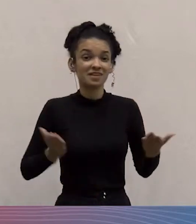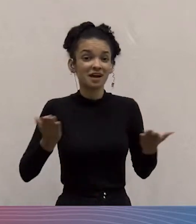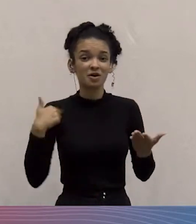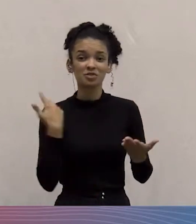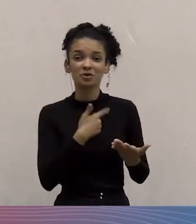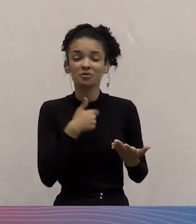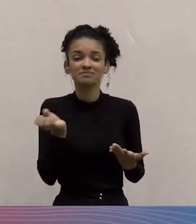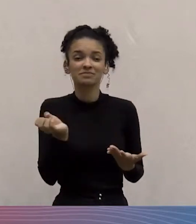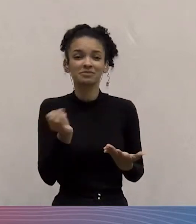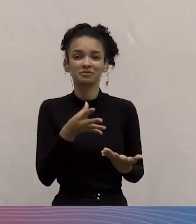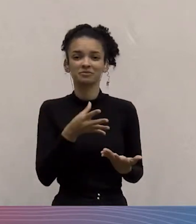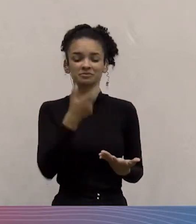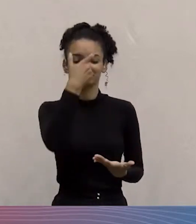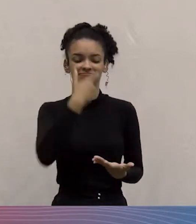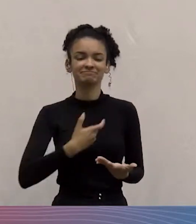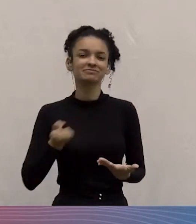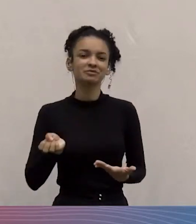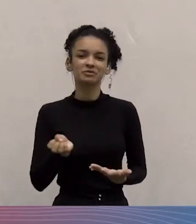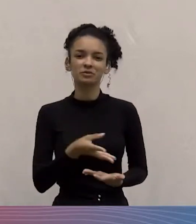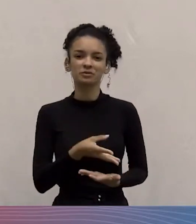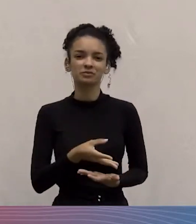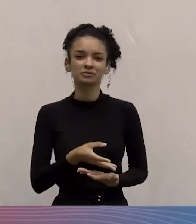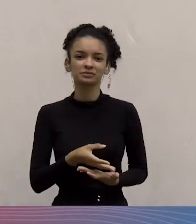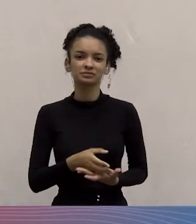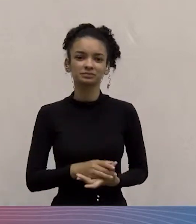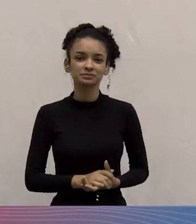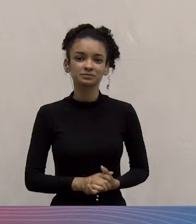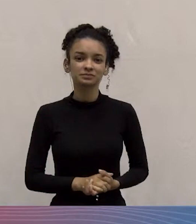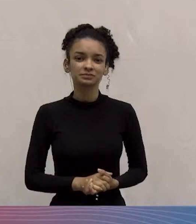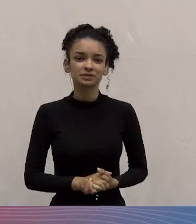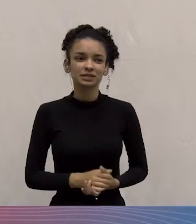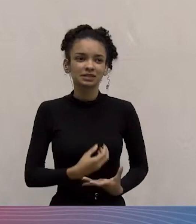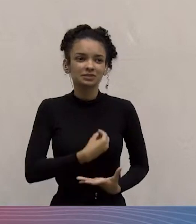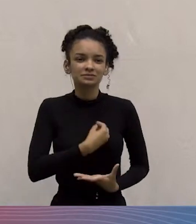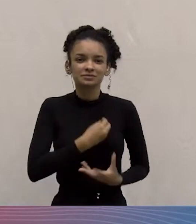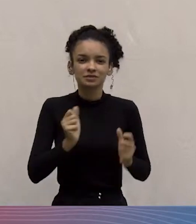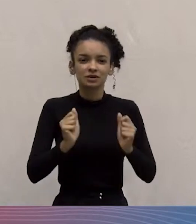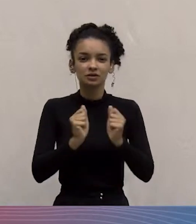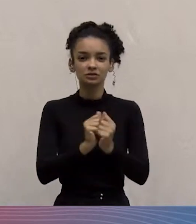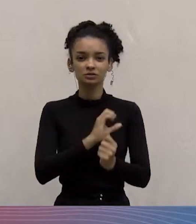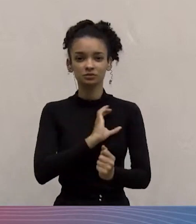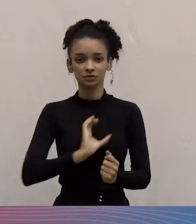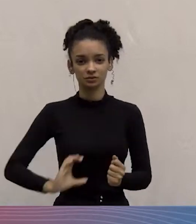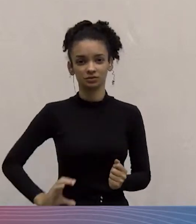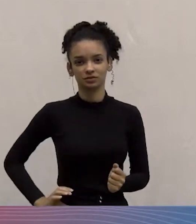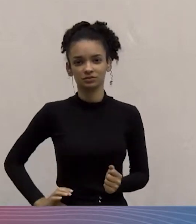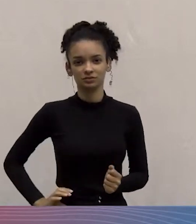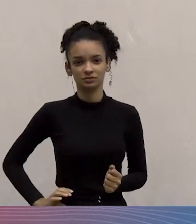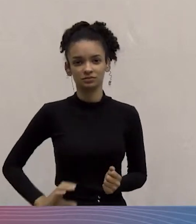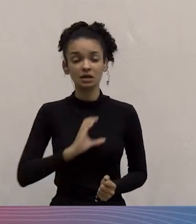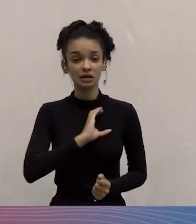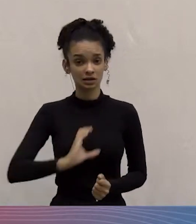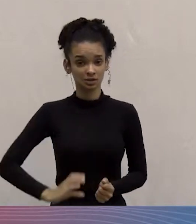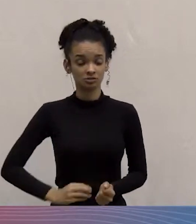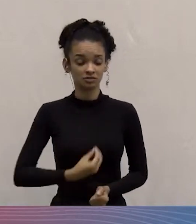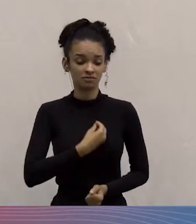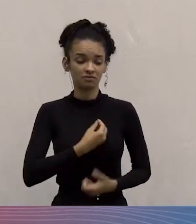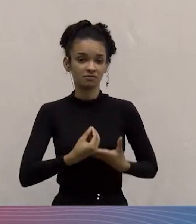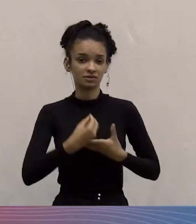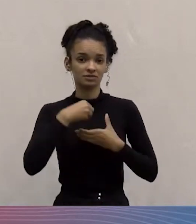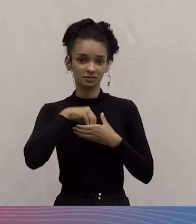num novo homem. Nesse novo homem, irmãos, nós vamos viver com Cristo. Cristo quem vive em